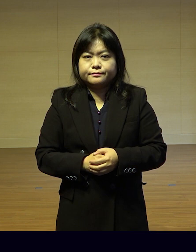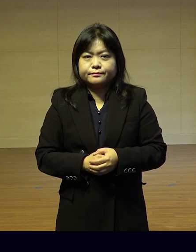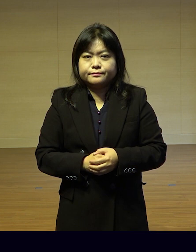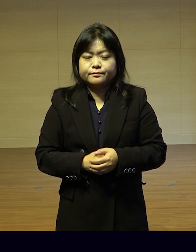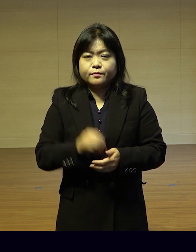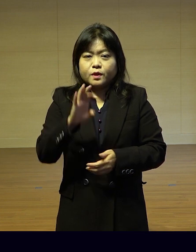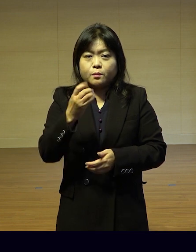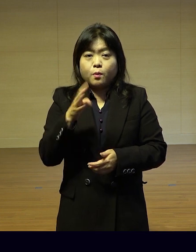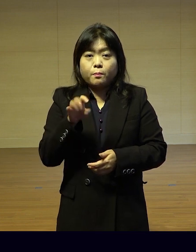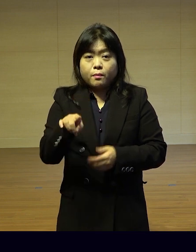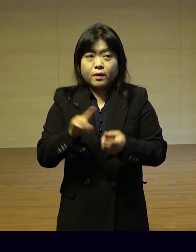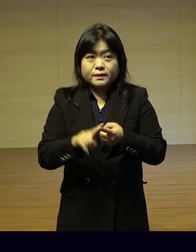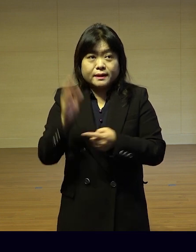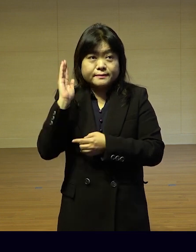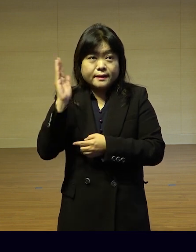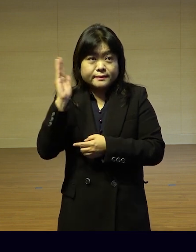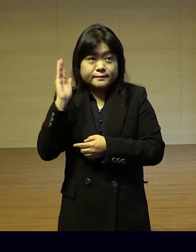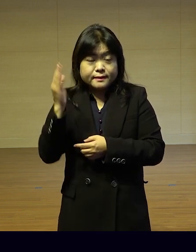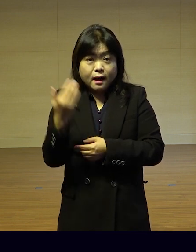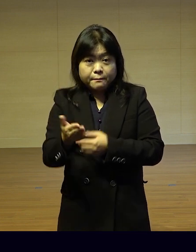포퍼 얘기를 잠깐 드리면요.